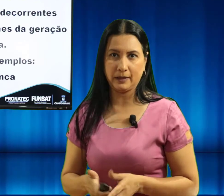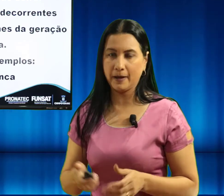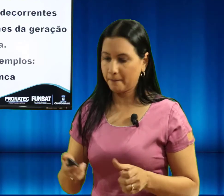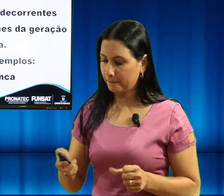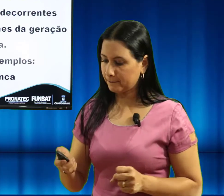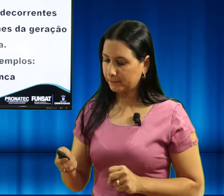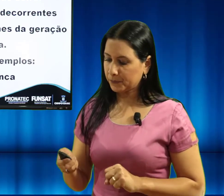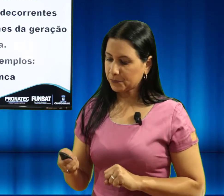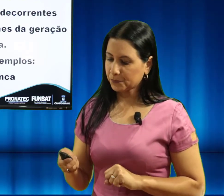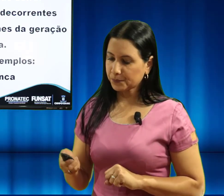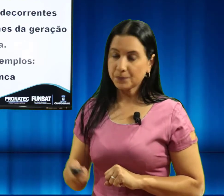entenderam?